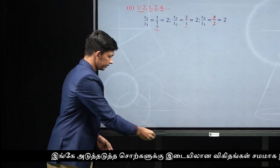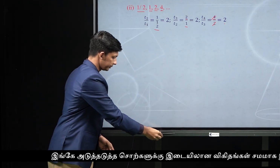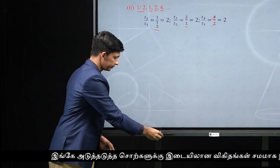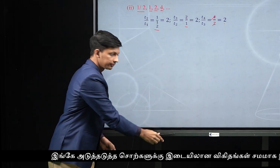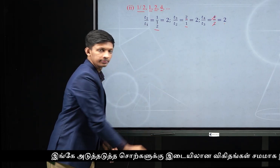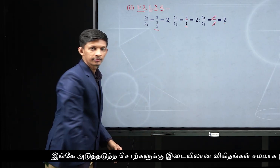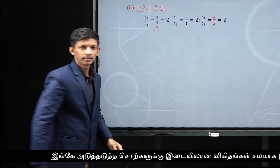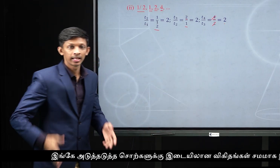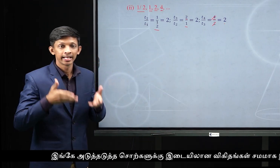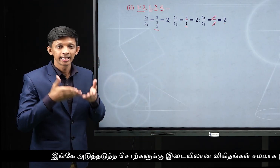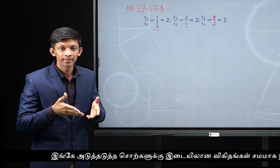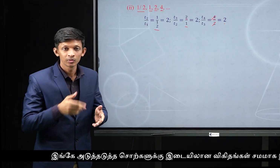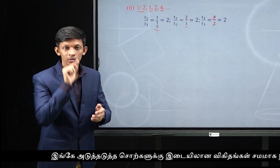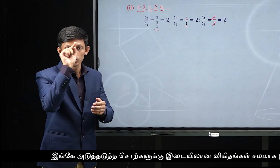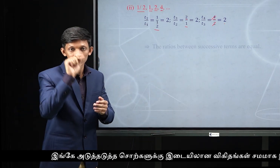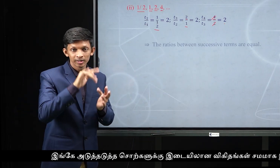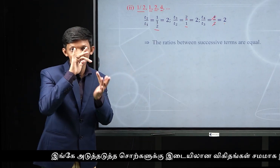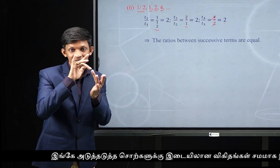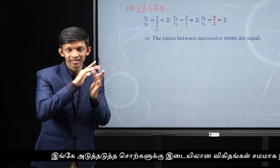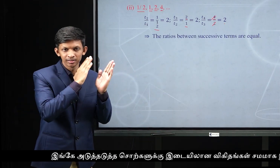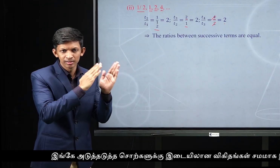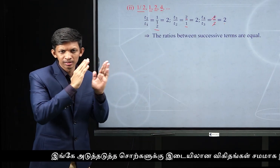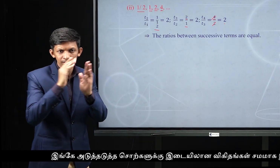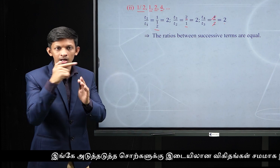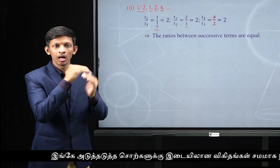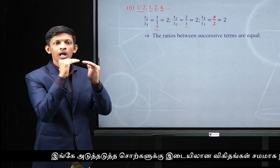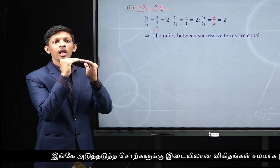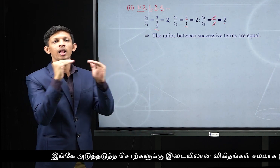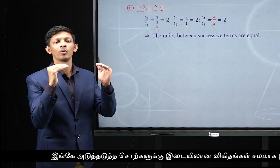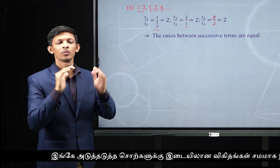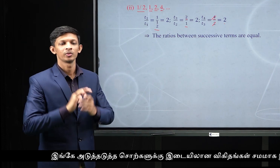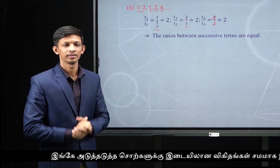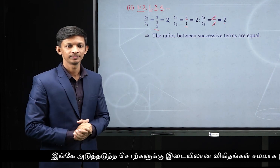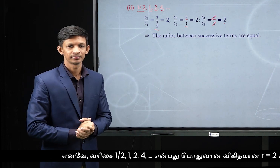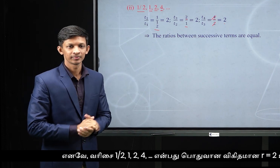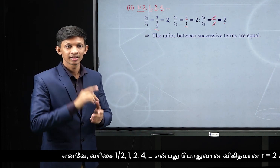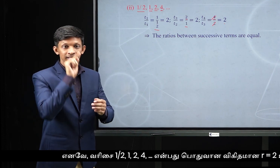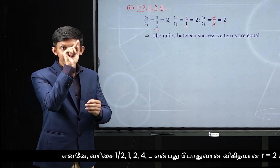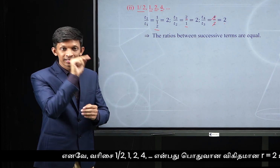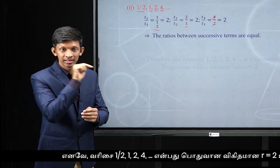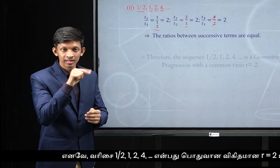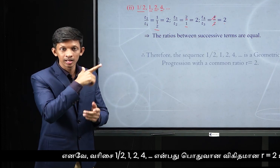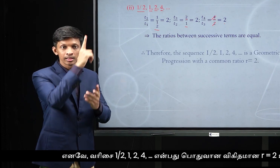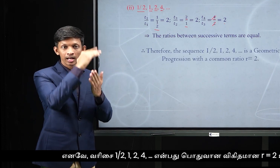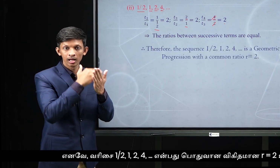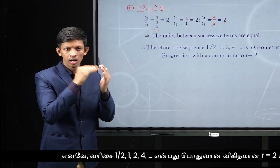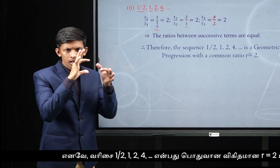இங்கே அடுத்தடுத்த சொற்களுக்கு இடையிலான விகிதங்கள் சமமாக இருக்கும். எனவே வரிசை 1 கீழ்